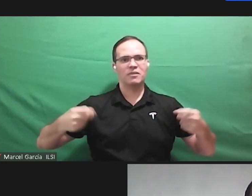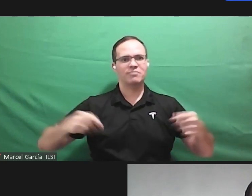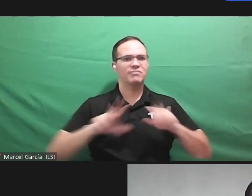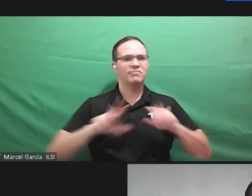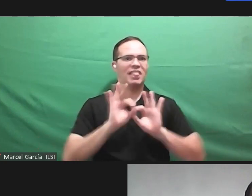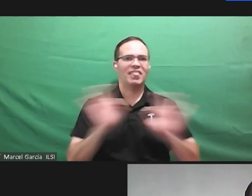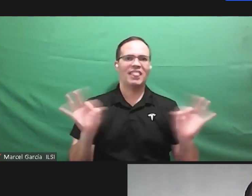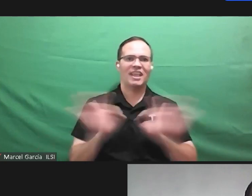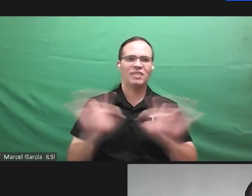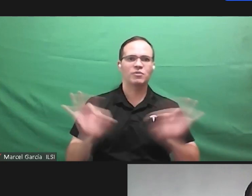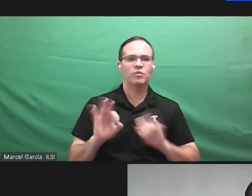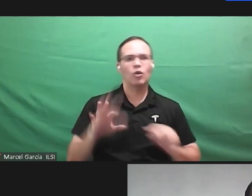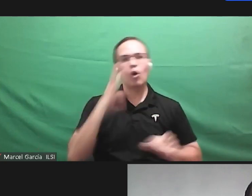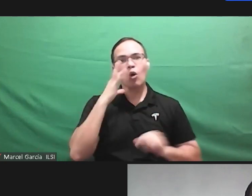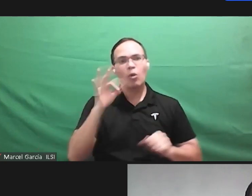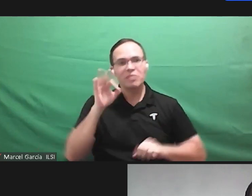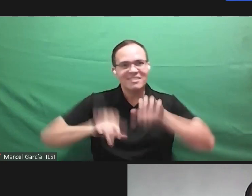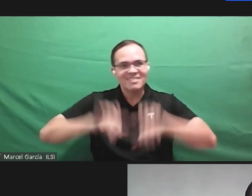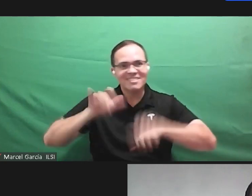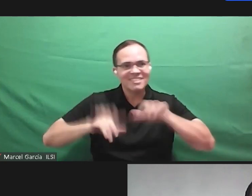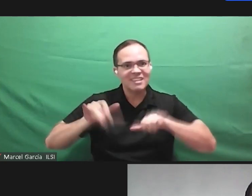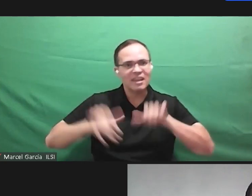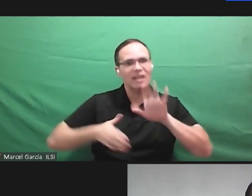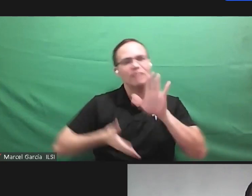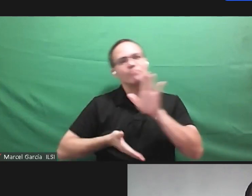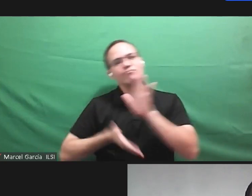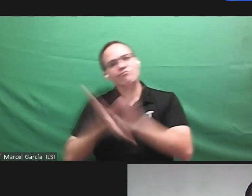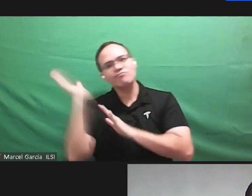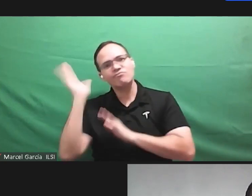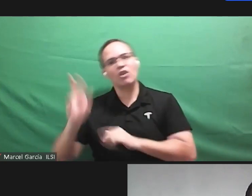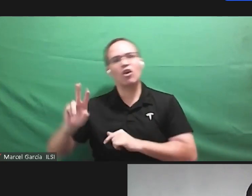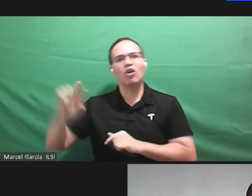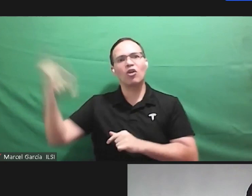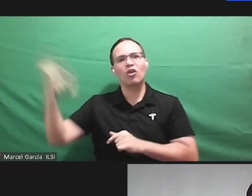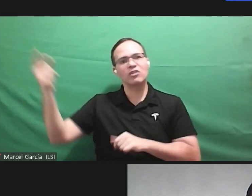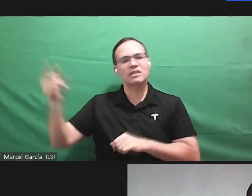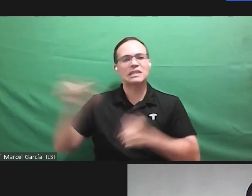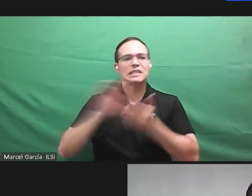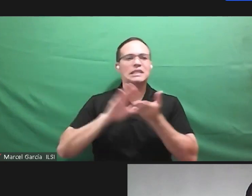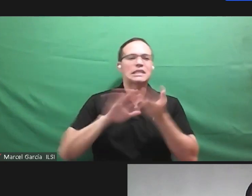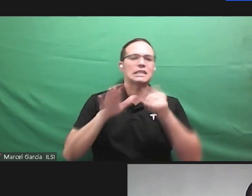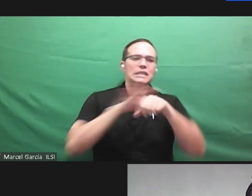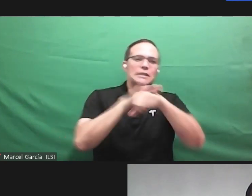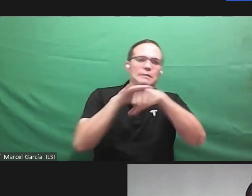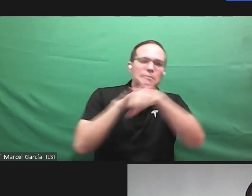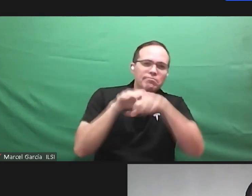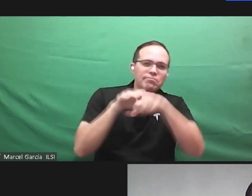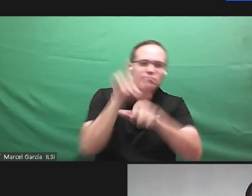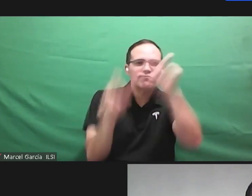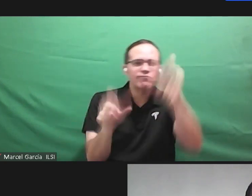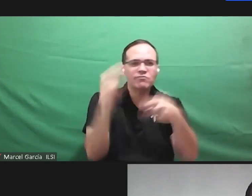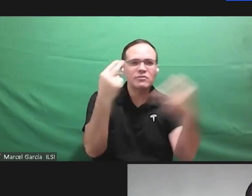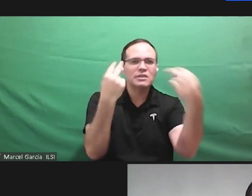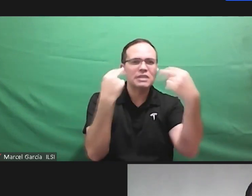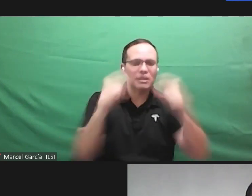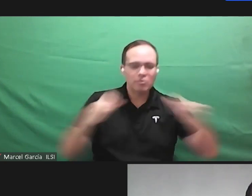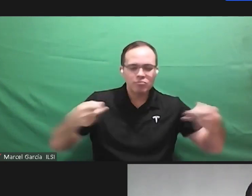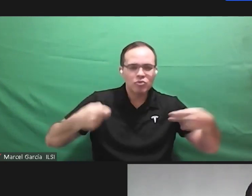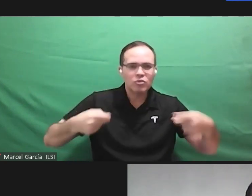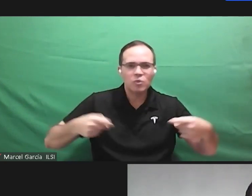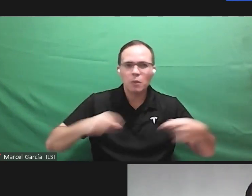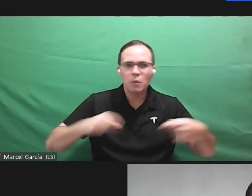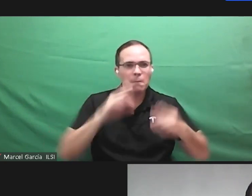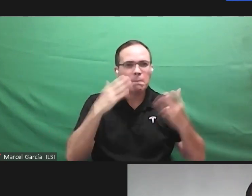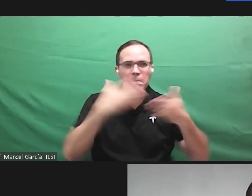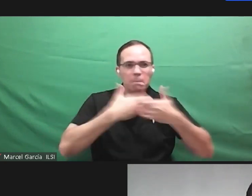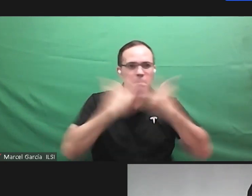acudir a otro compromiso ya. Entonces, pedimos disculpas a los presentes por este pequeño inconveniente. Pero seguiremos todavía